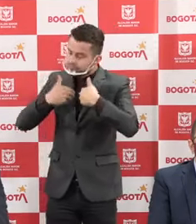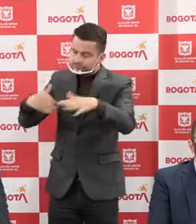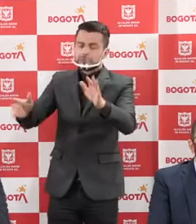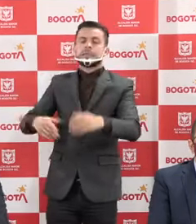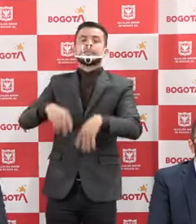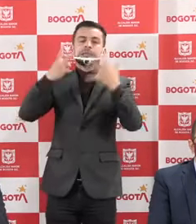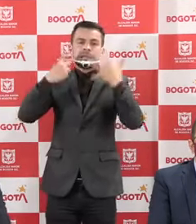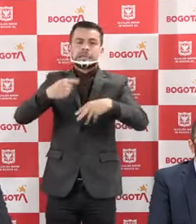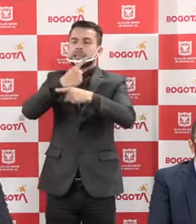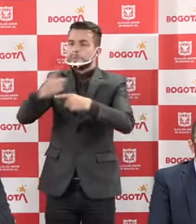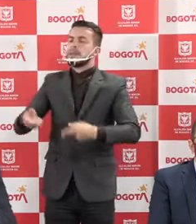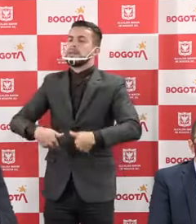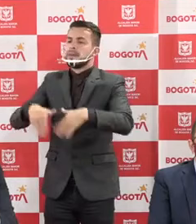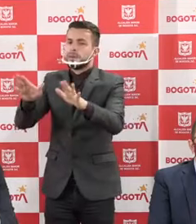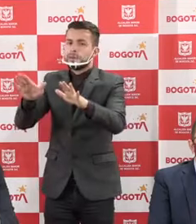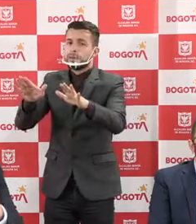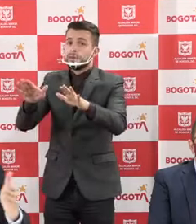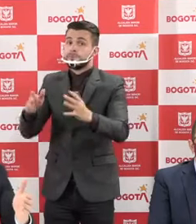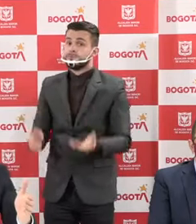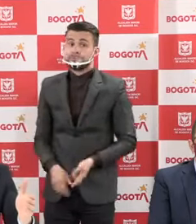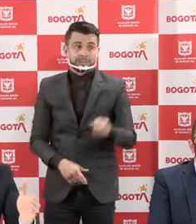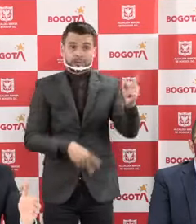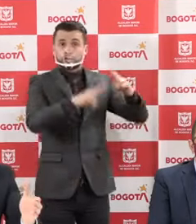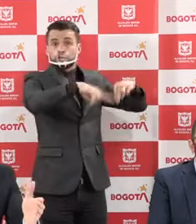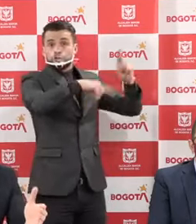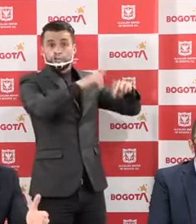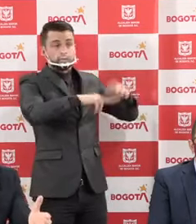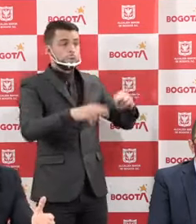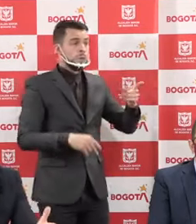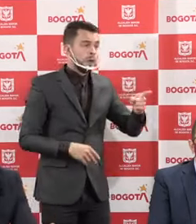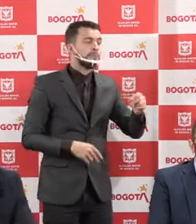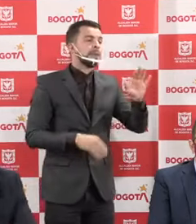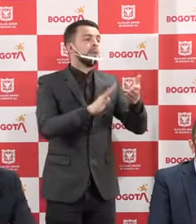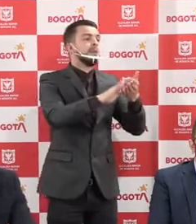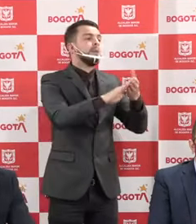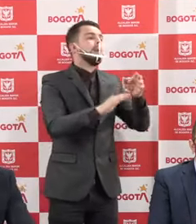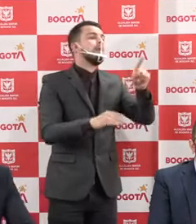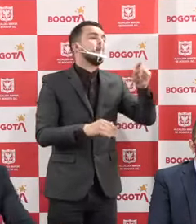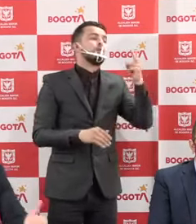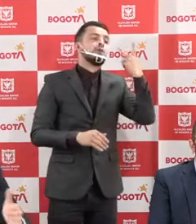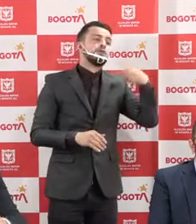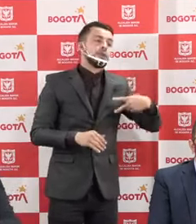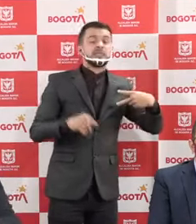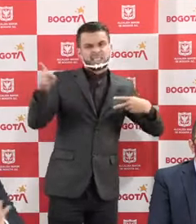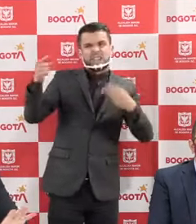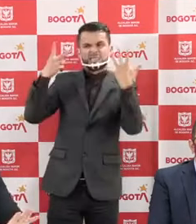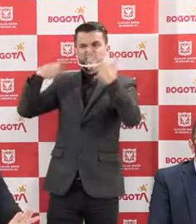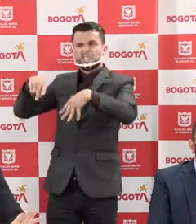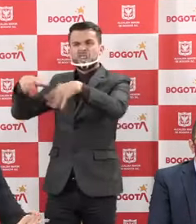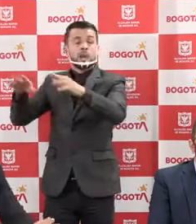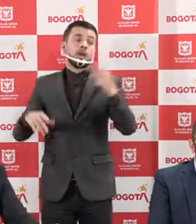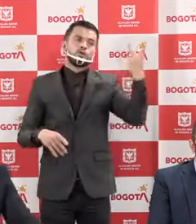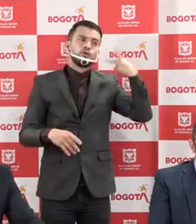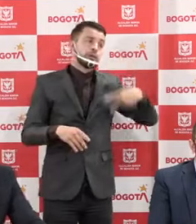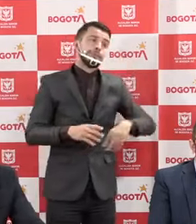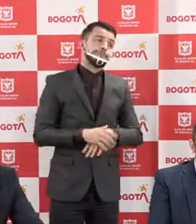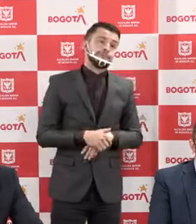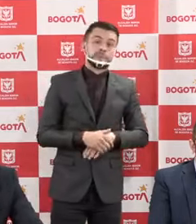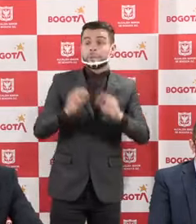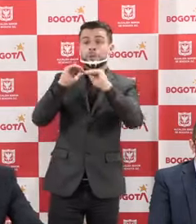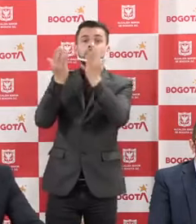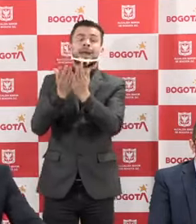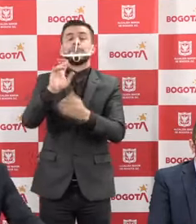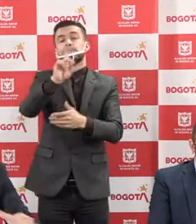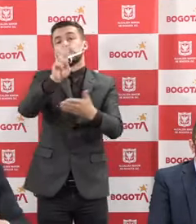entonces tendremos que decirle a la construcción que la construcción solo podrá trabajar dos días a la semana tendremos que decir a los colegios que los niños no podrán